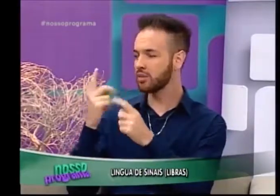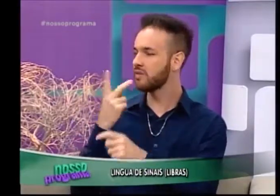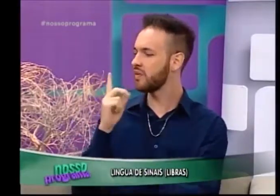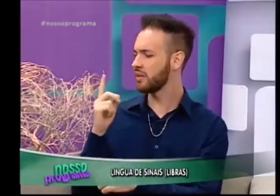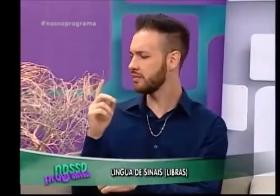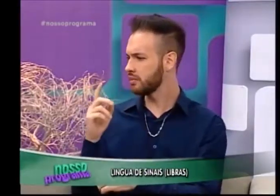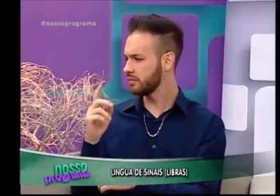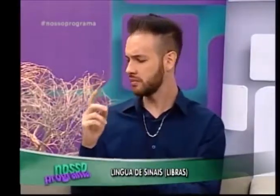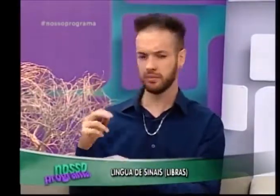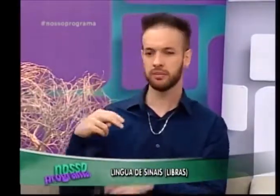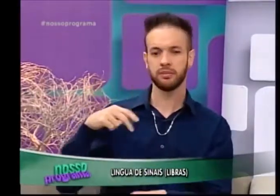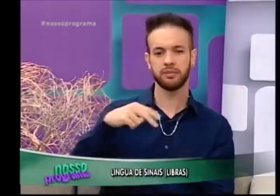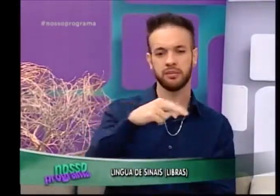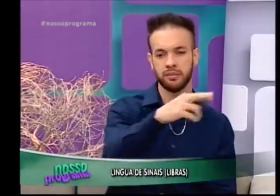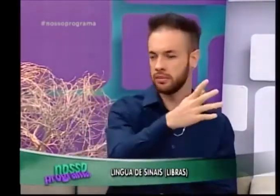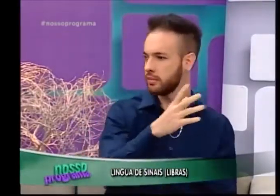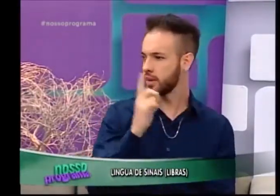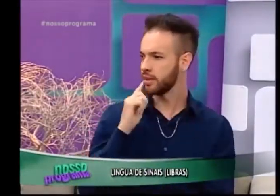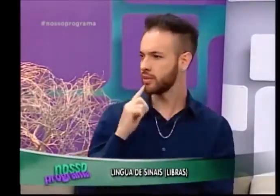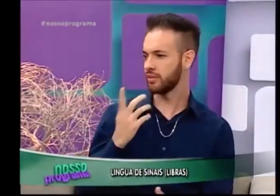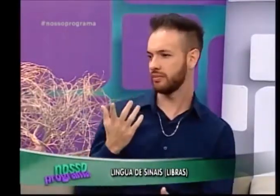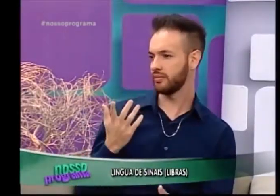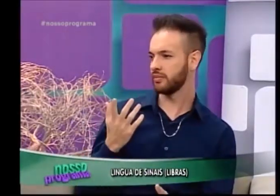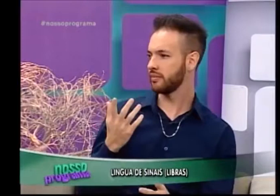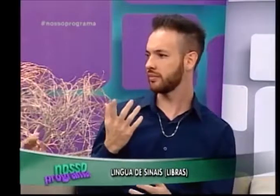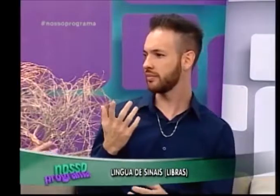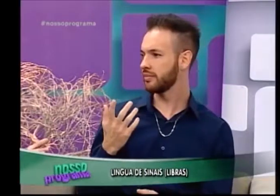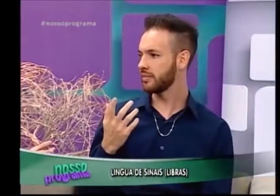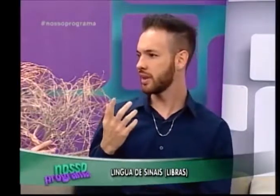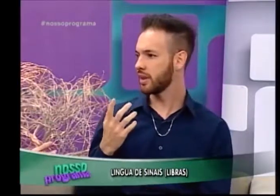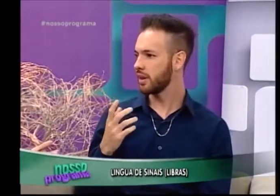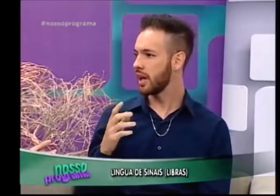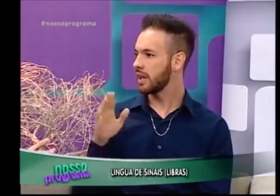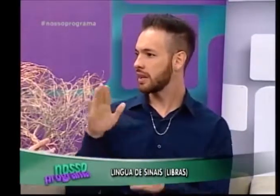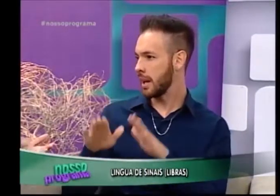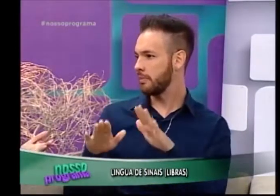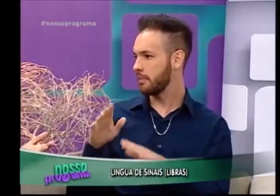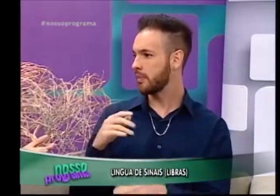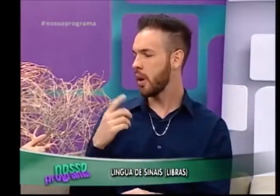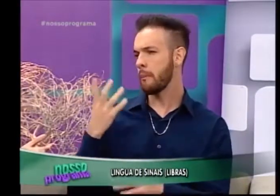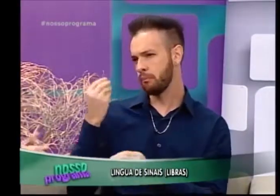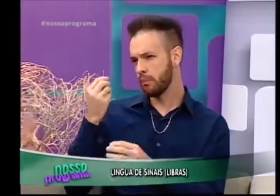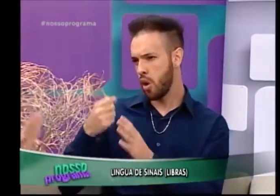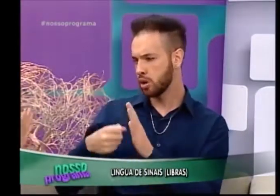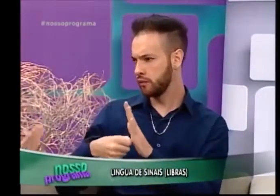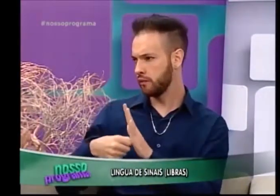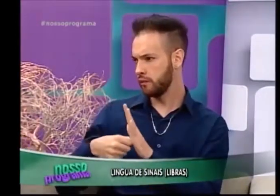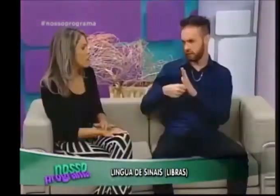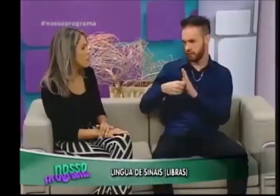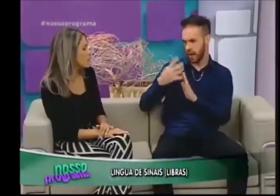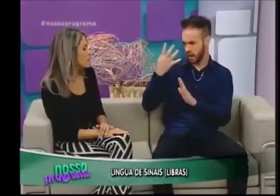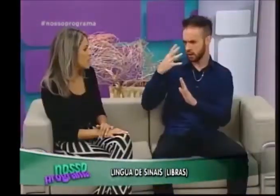o celular. Às vezes a pessoa tenta conversar, não consegue, sai andando. Não, tenta